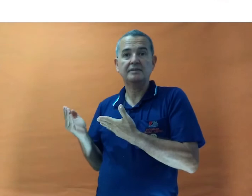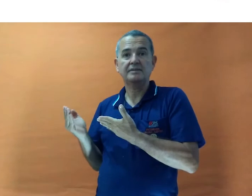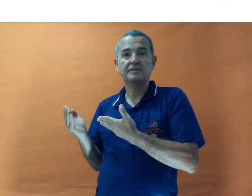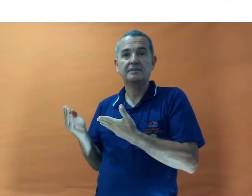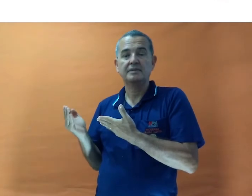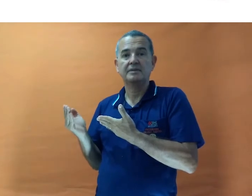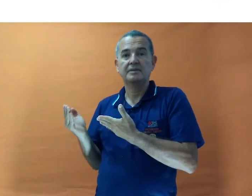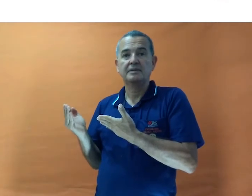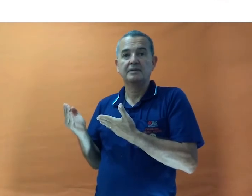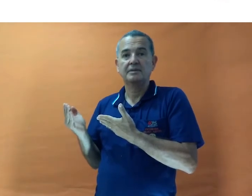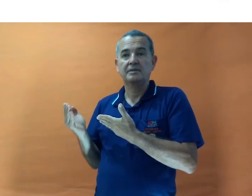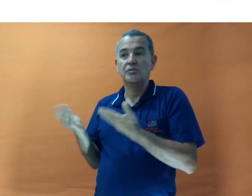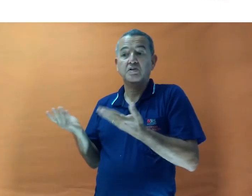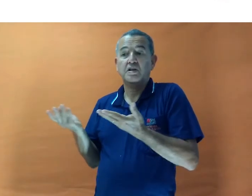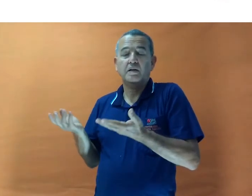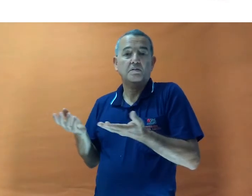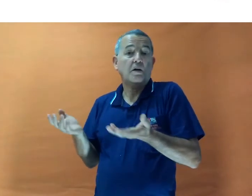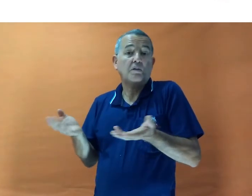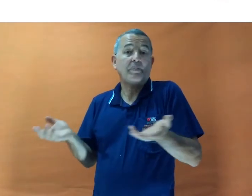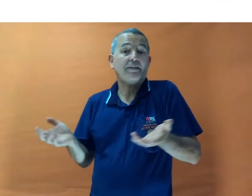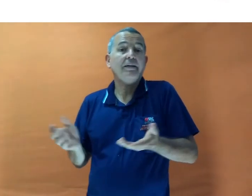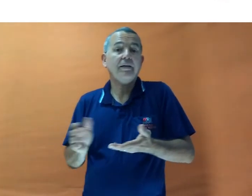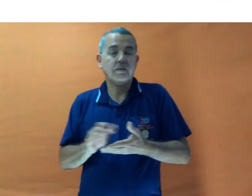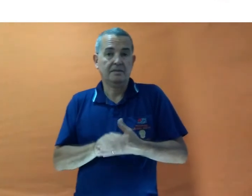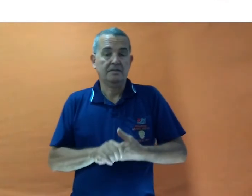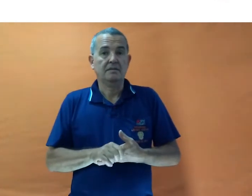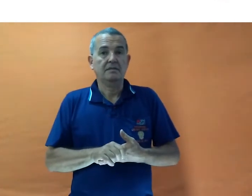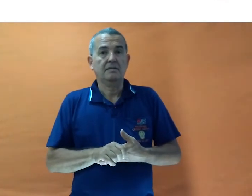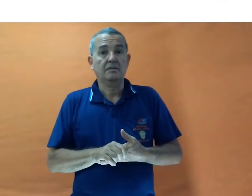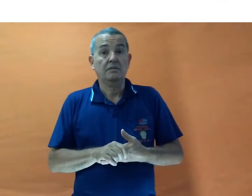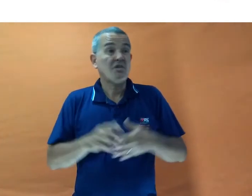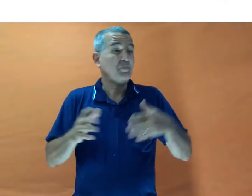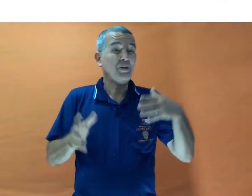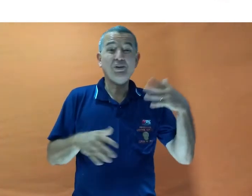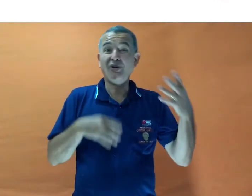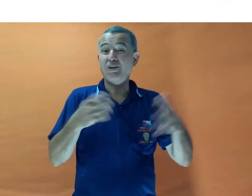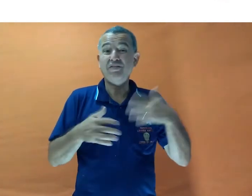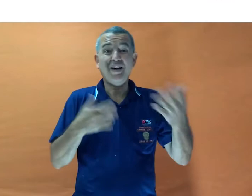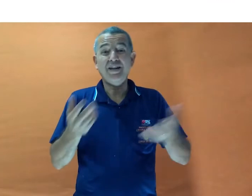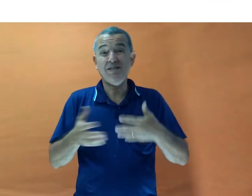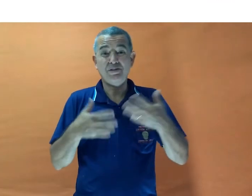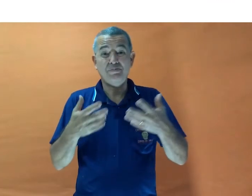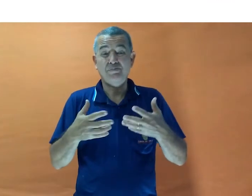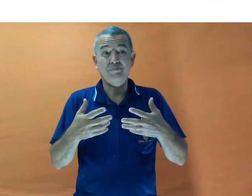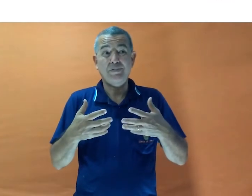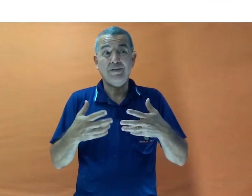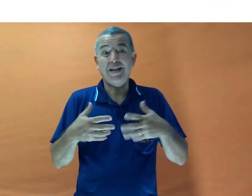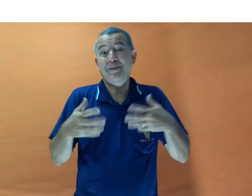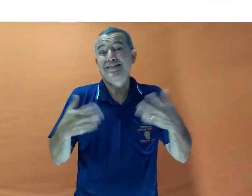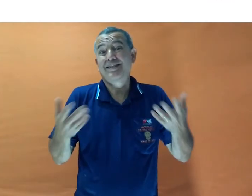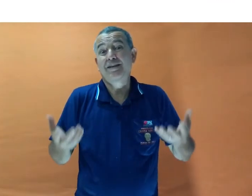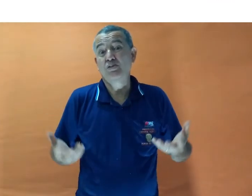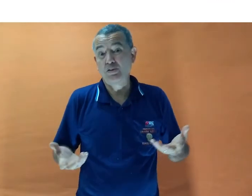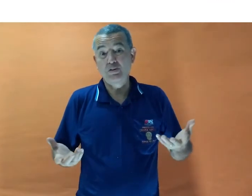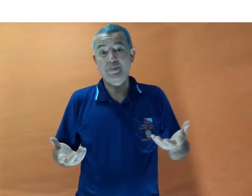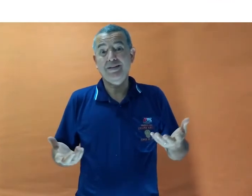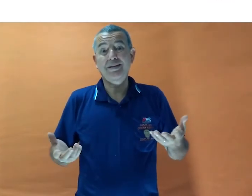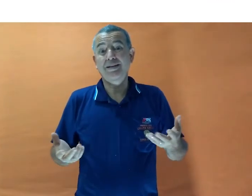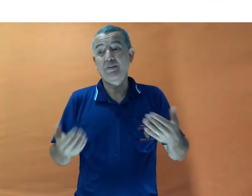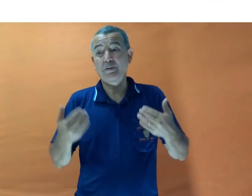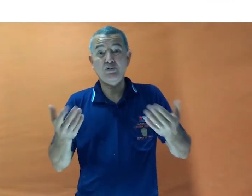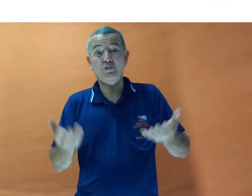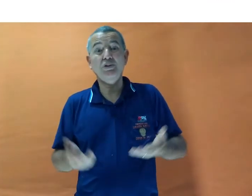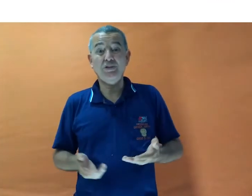desta, o que é? Uma prateleira. Você pode colocar várias representações